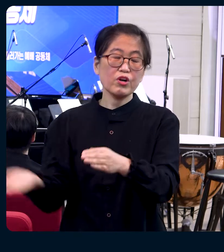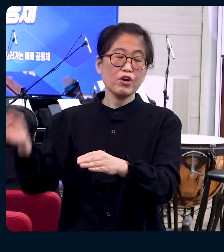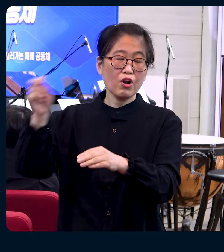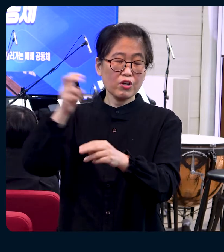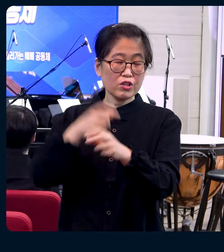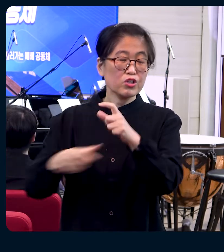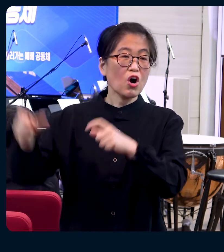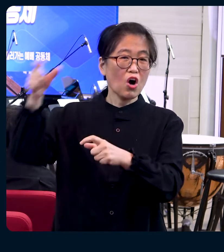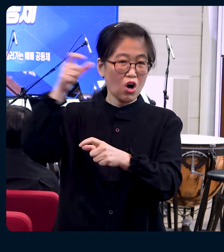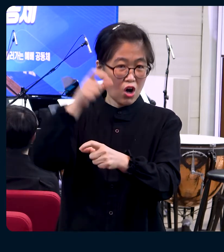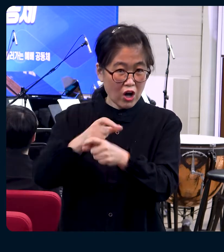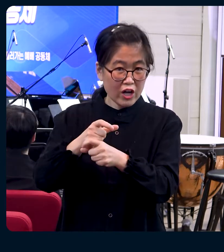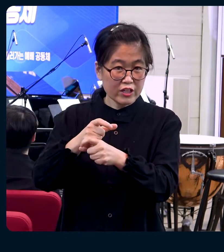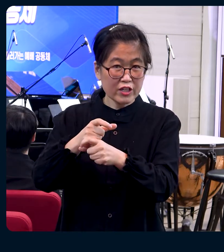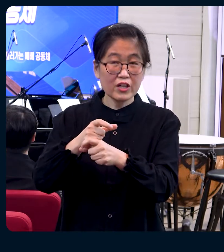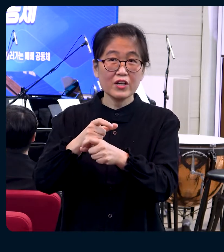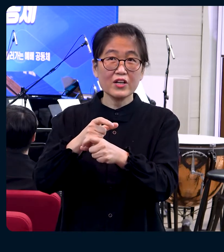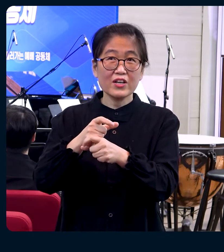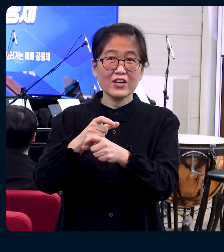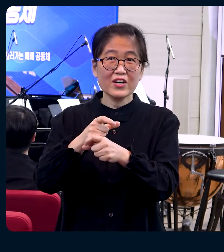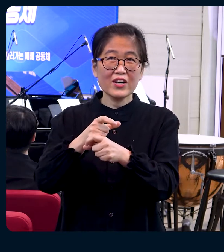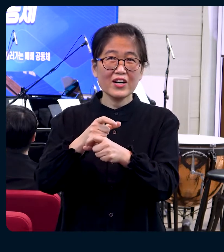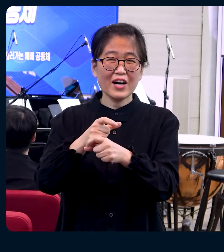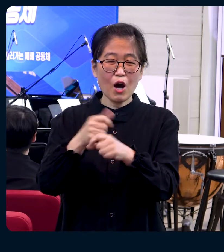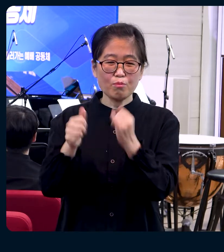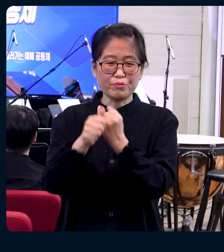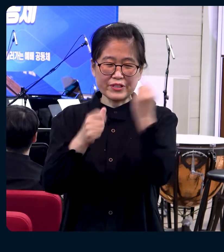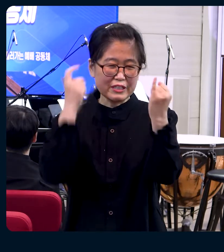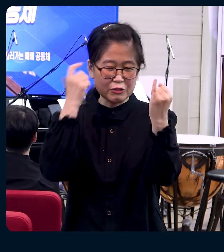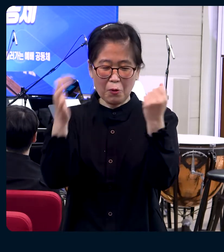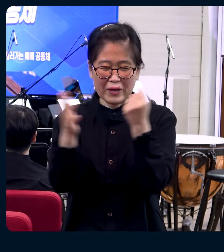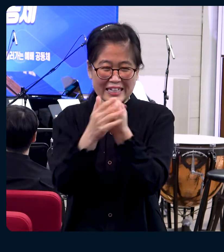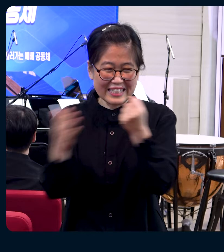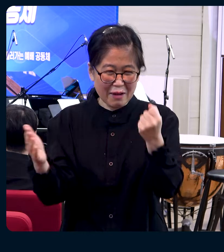얹어서 지금 수습하고 있는 중입니다.